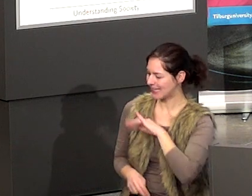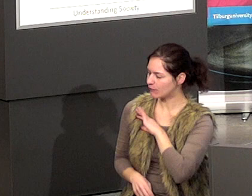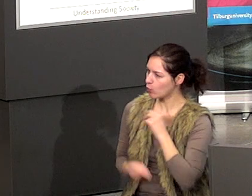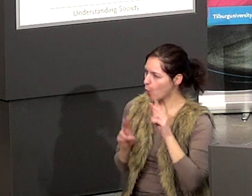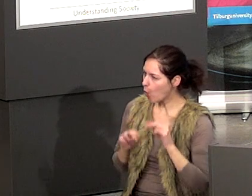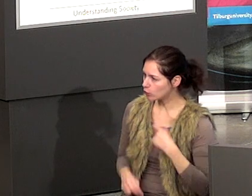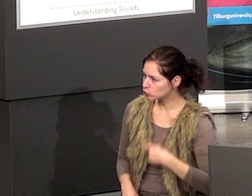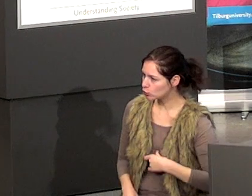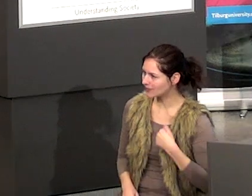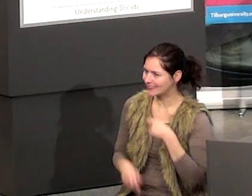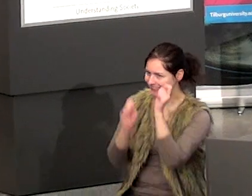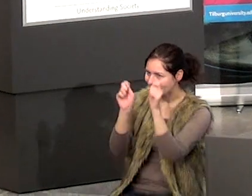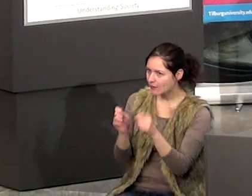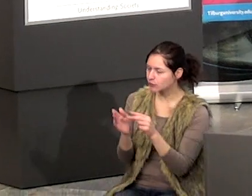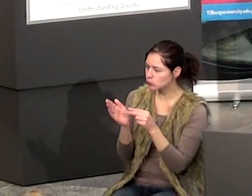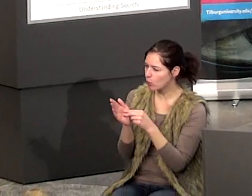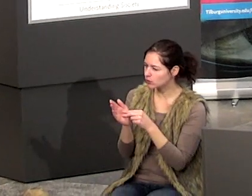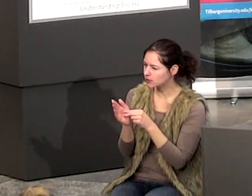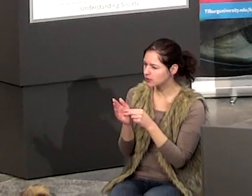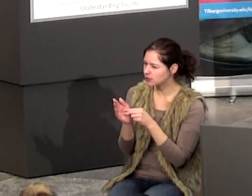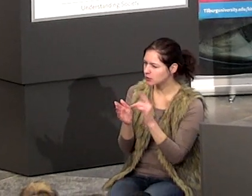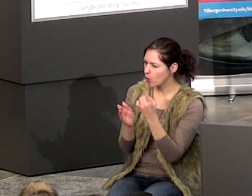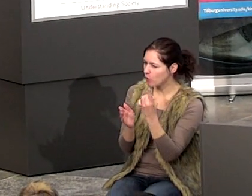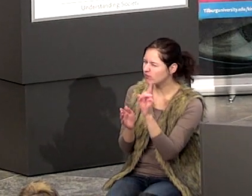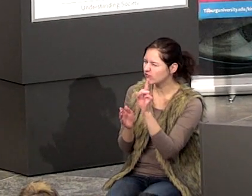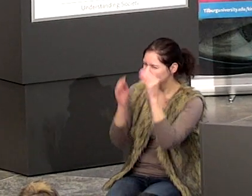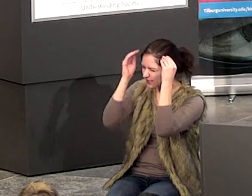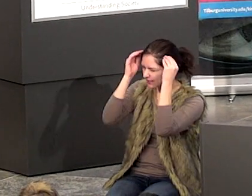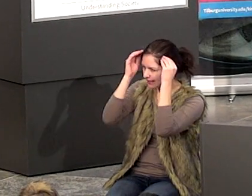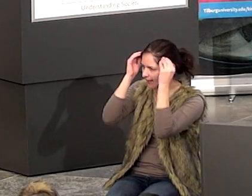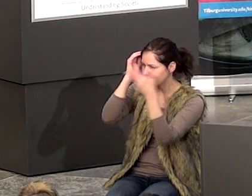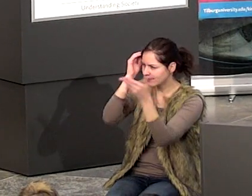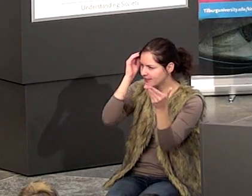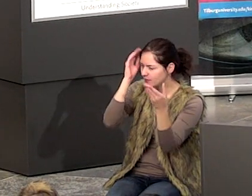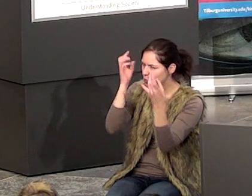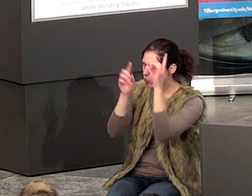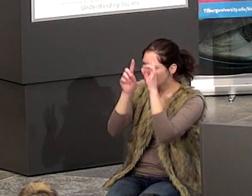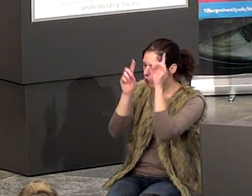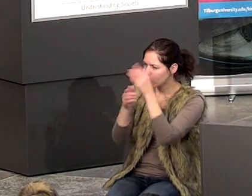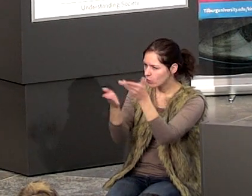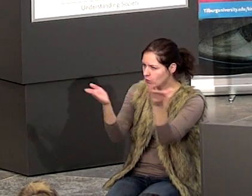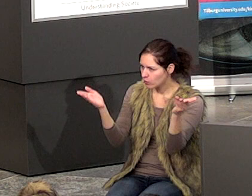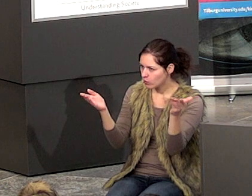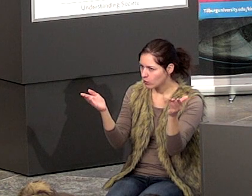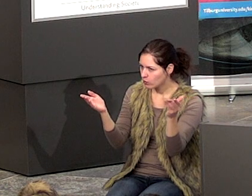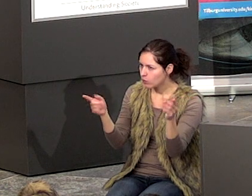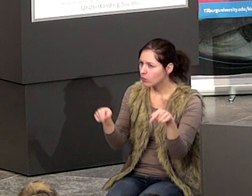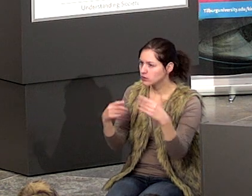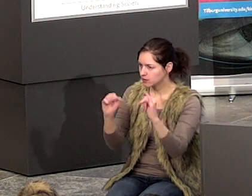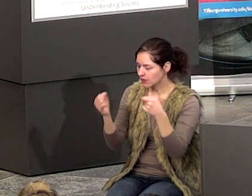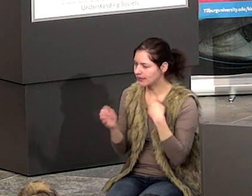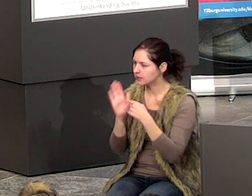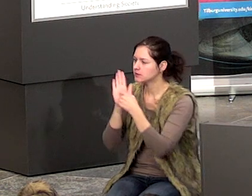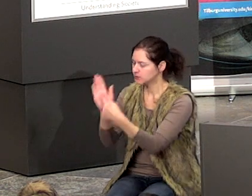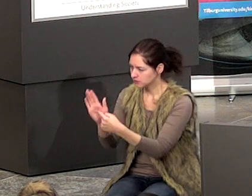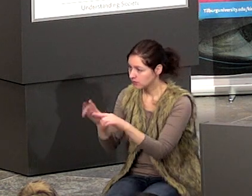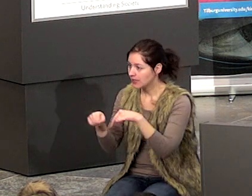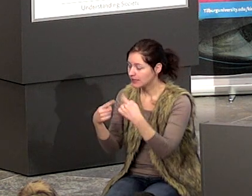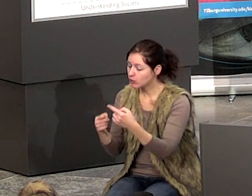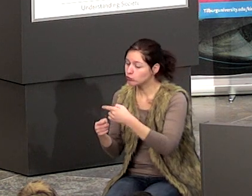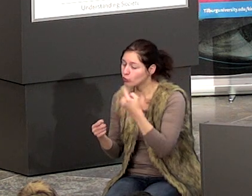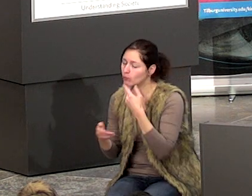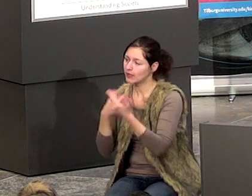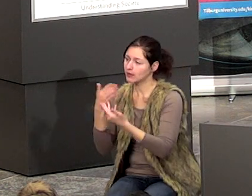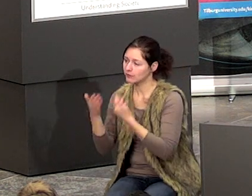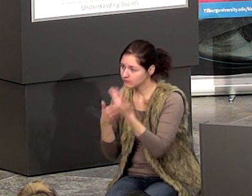ook gegevens nodig over hoe jullie denken over dingen. En daar kan ik ook gelijk de resultaten van laten zien en dan vertel ik daar nog weer wat over. En